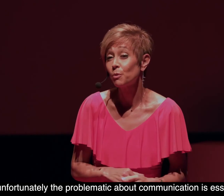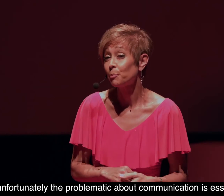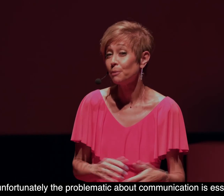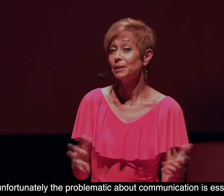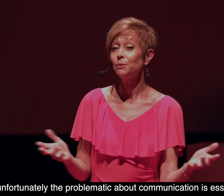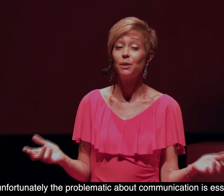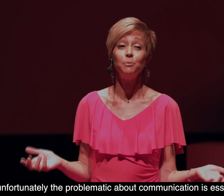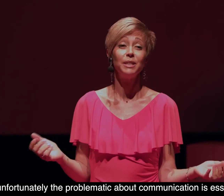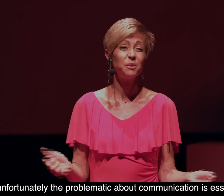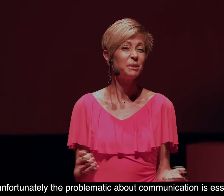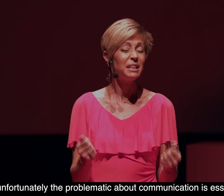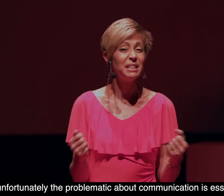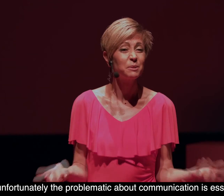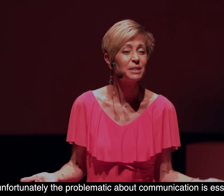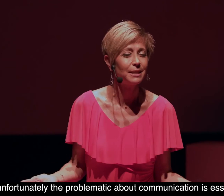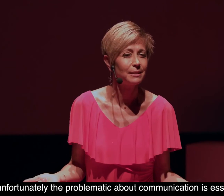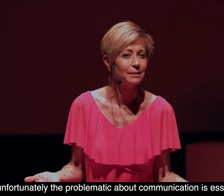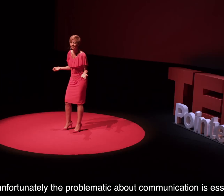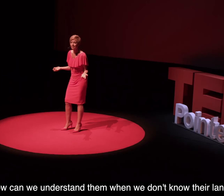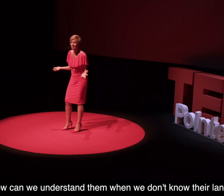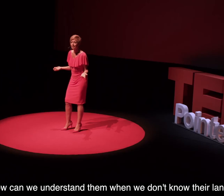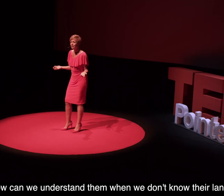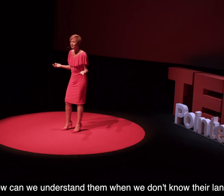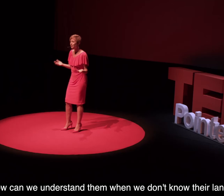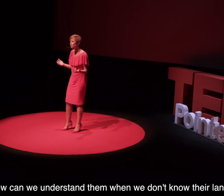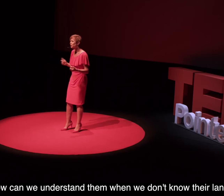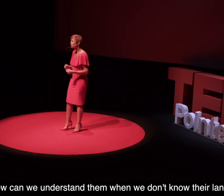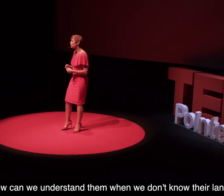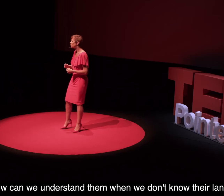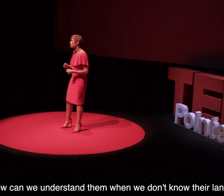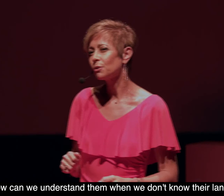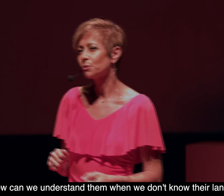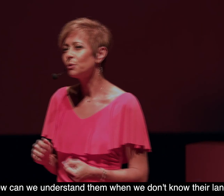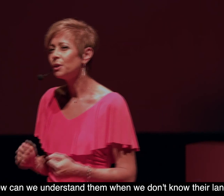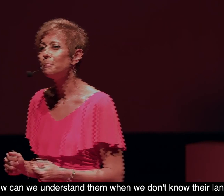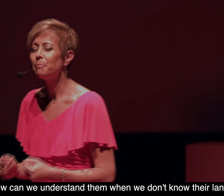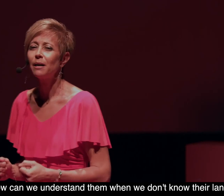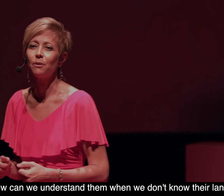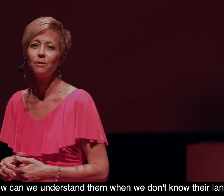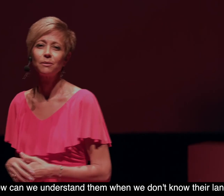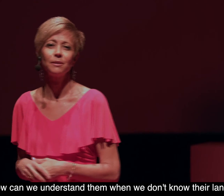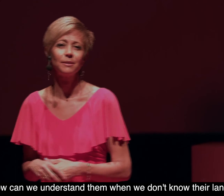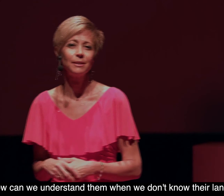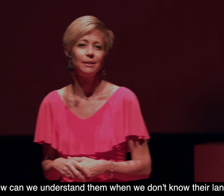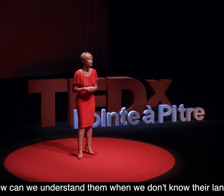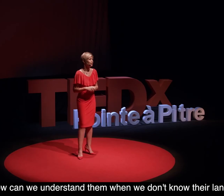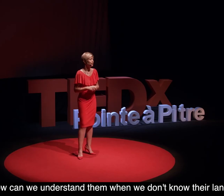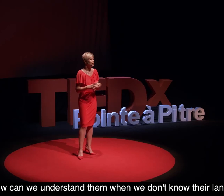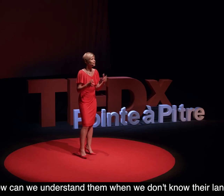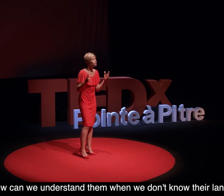la problématique de la communication est essentielle. Comment les comprendre lorsqu'on ne connaît pas leur langue? Et c'est ce